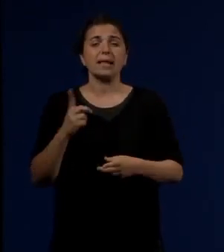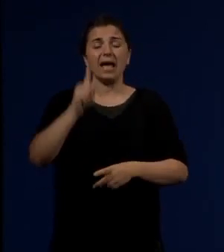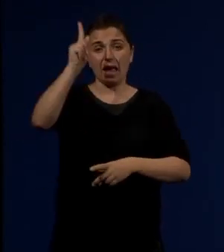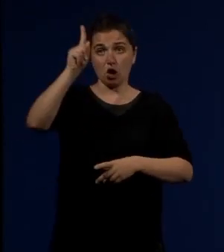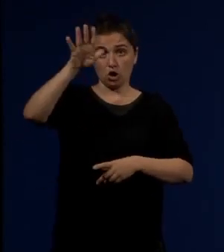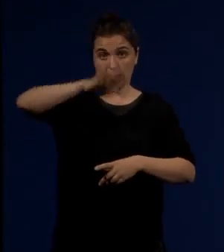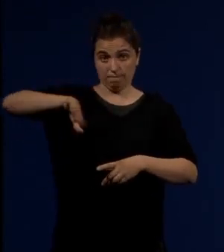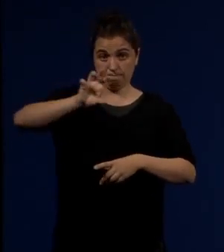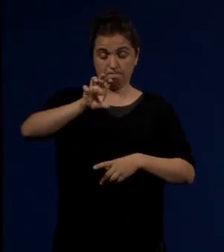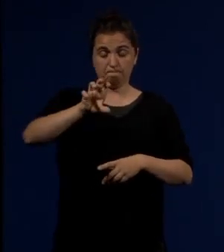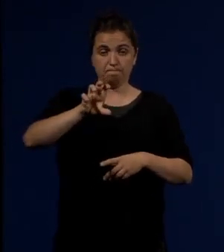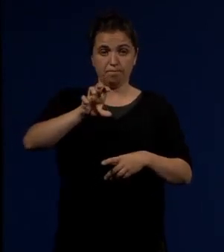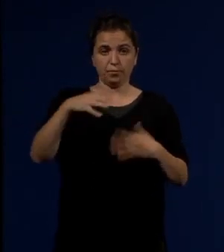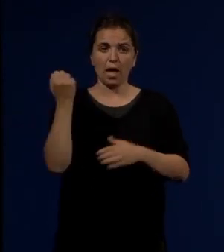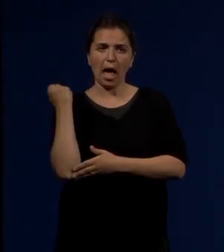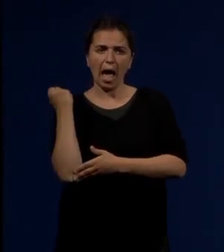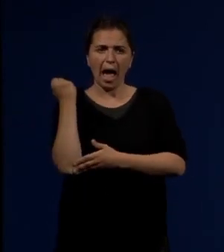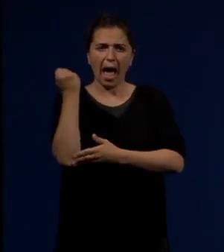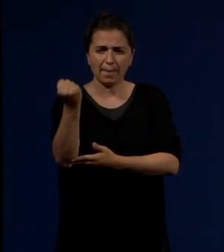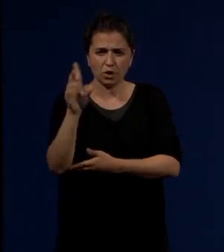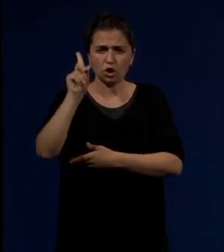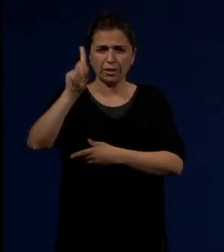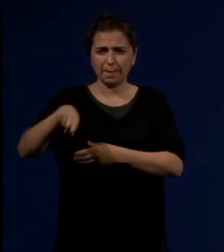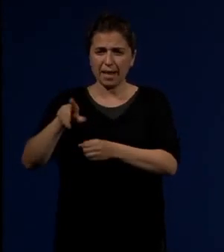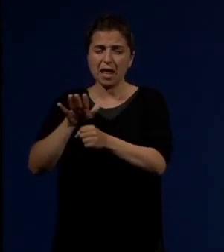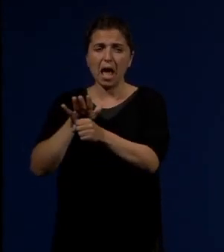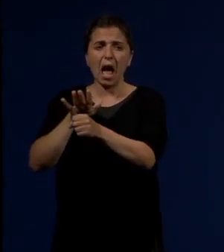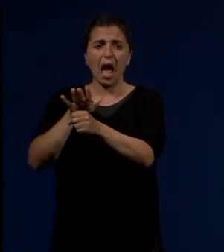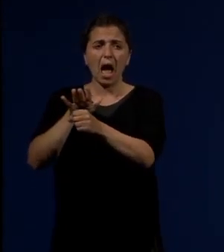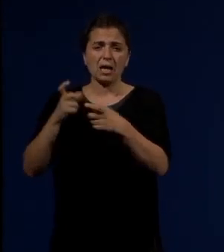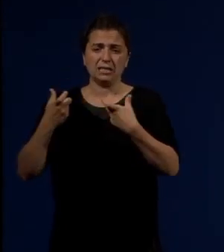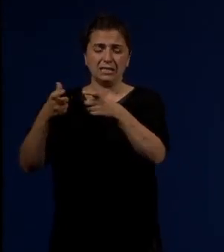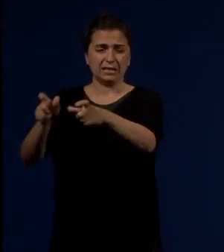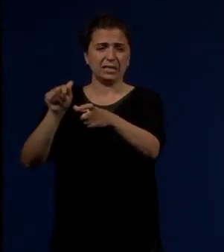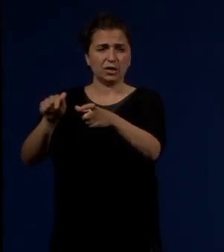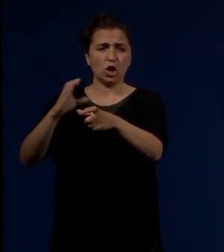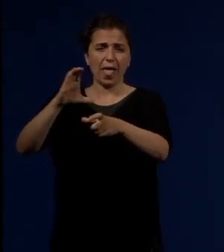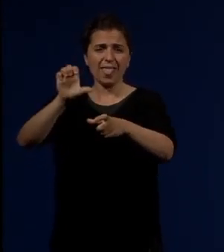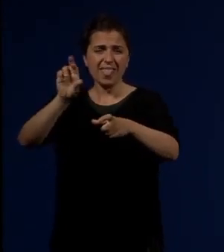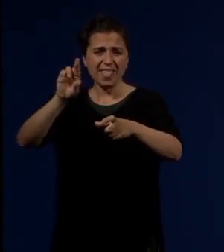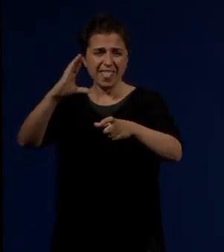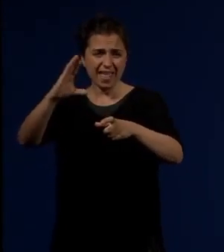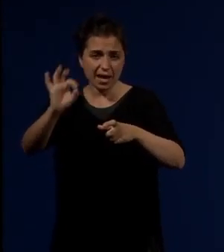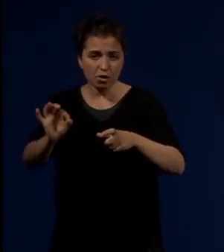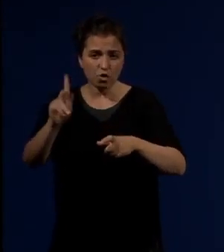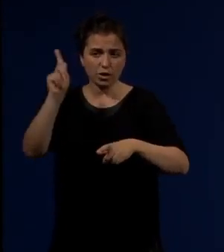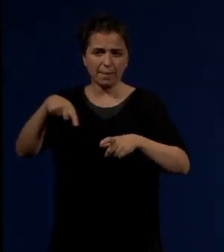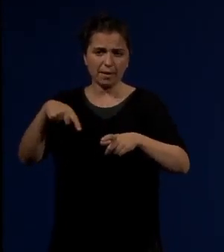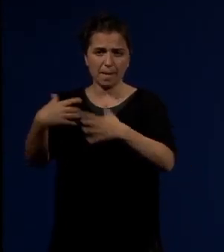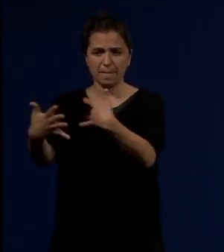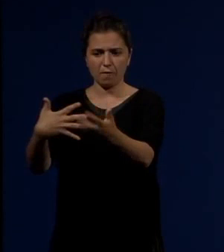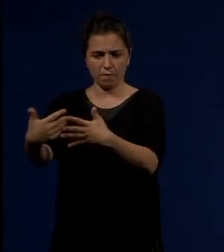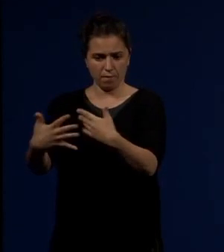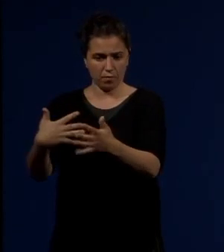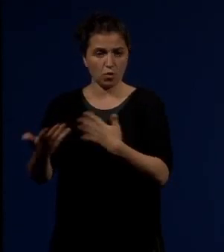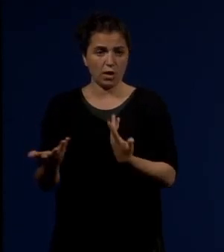país. E apoio tamén o sector do cerco para que non o sector do cerco e o manufactureiro tamén, para